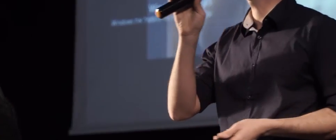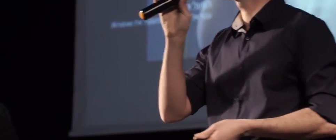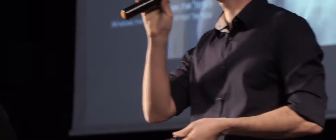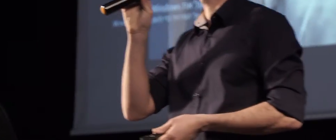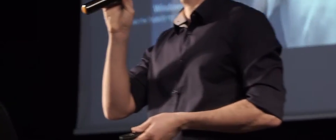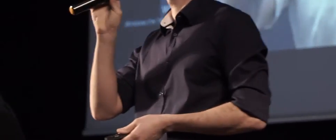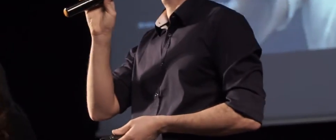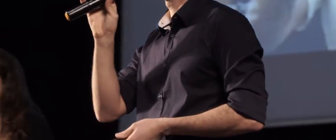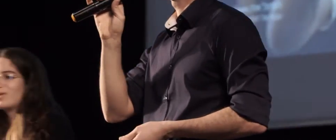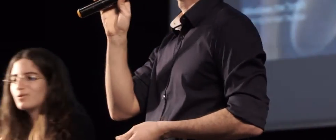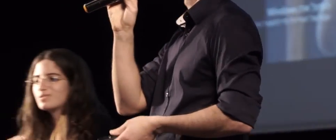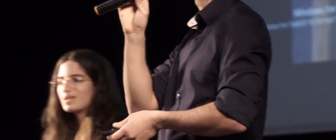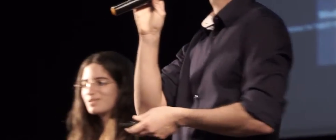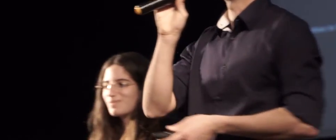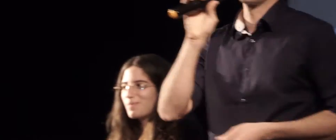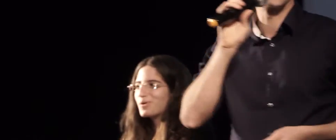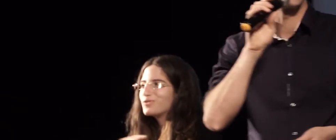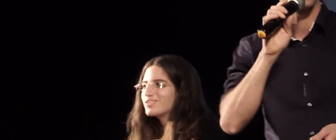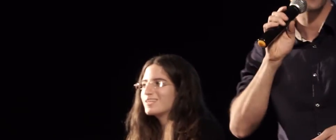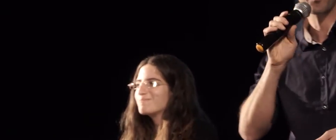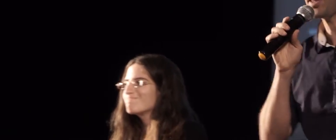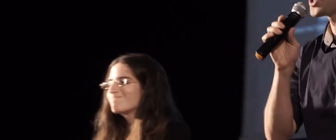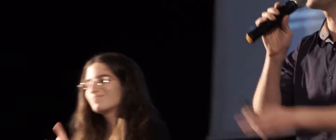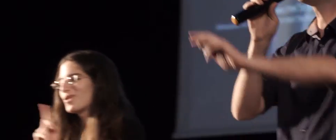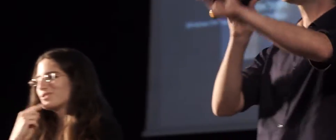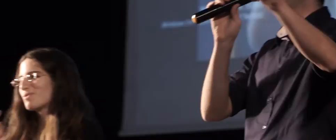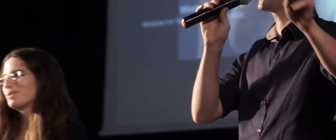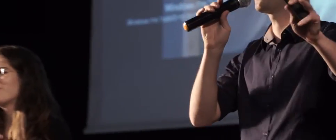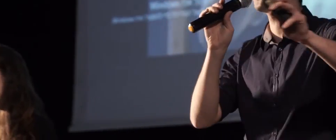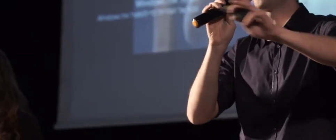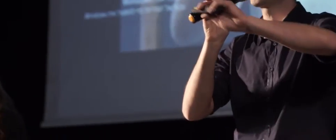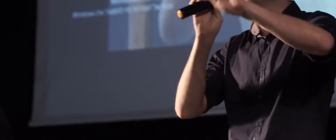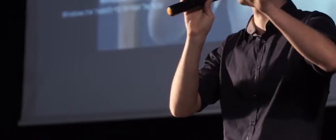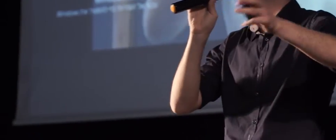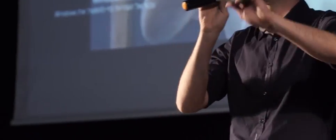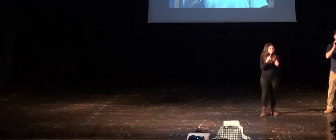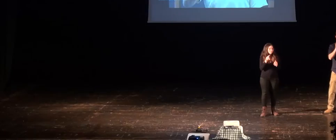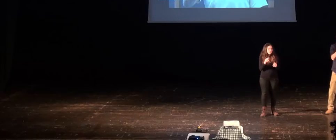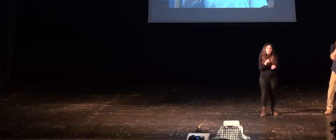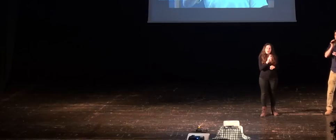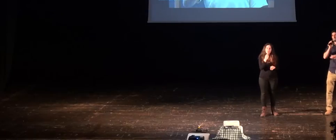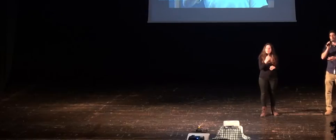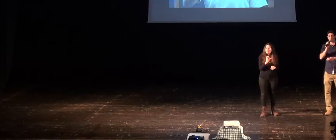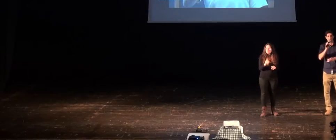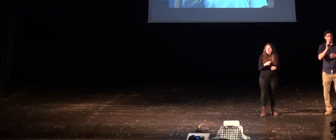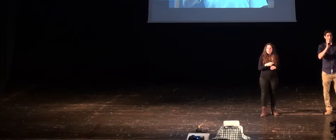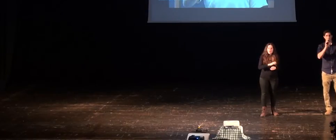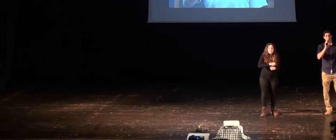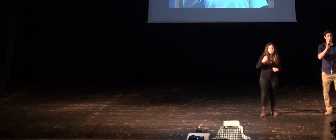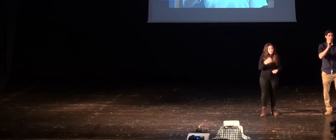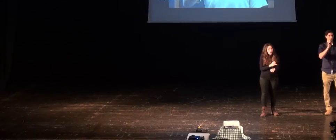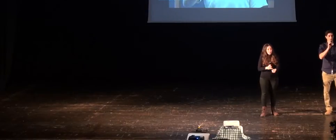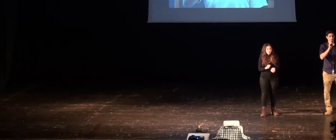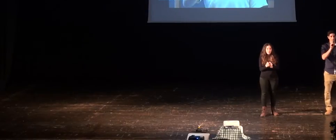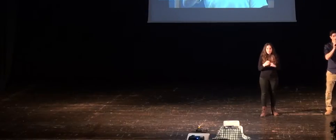אם הייתם יודעים מה אני עושה בזמן הפנוי שלי, עכשיו, אני לא אומר שאף אחד פה, שאתם לא צריכים למחרת להסיר קעקועים או להתלבש